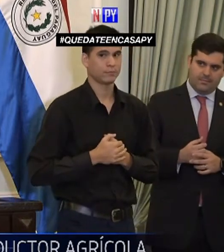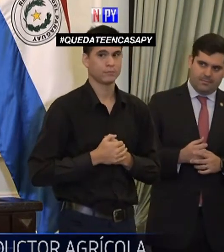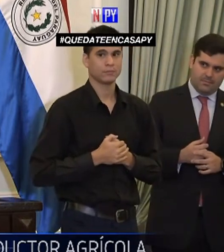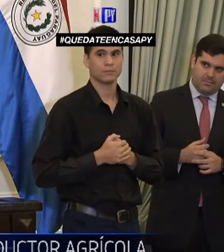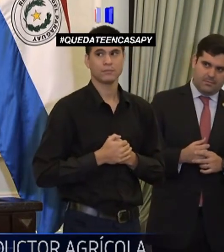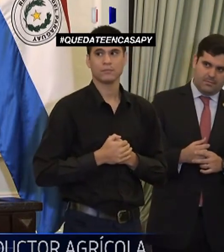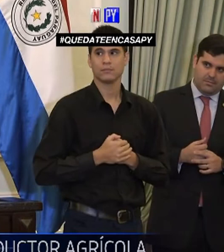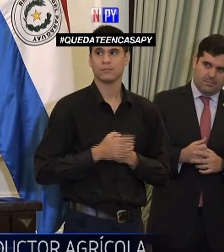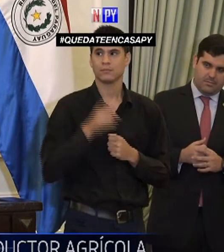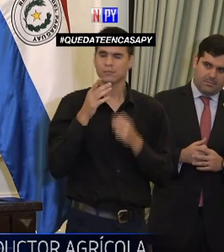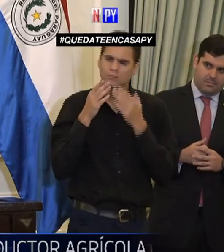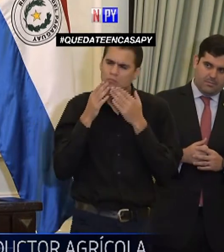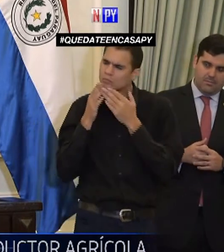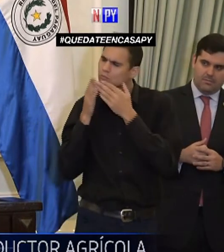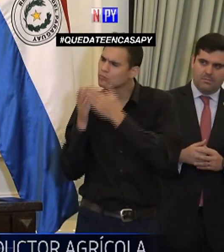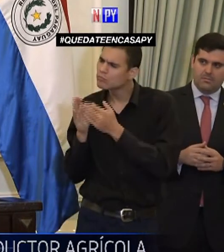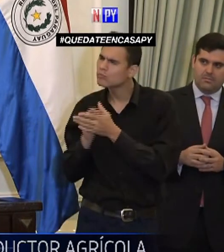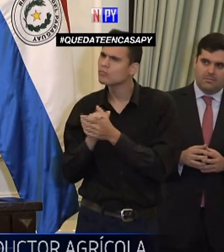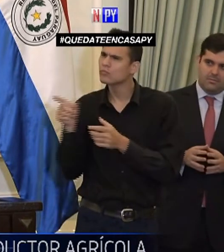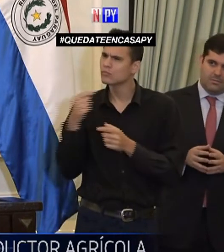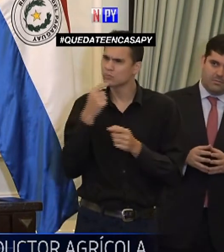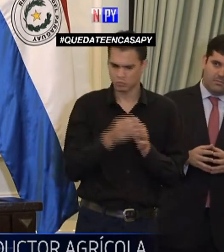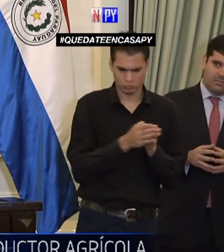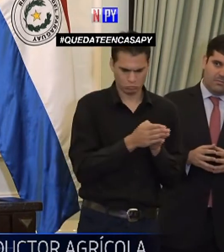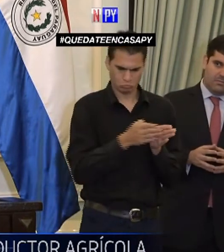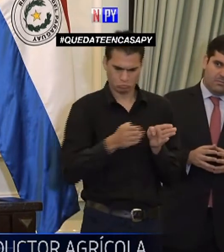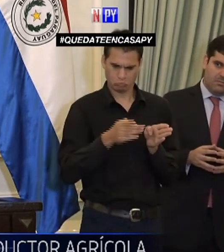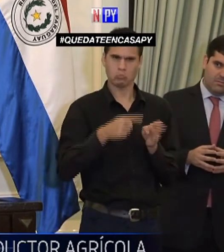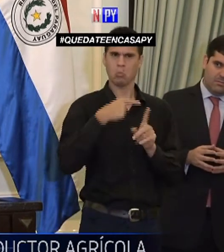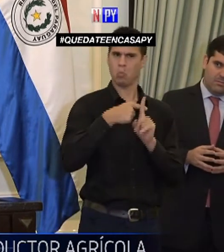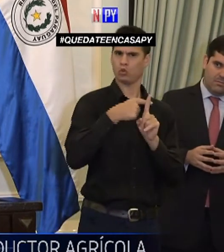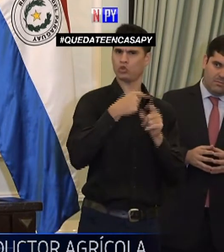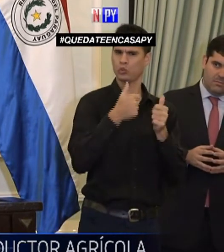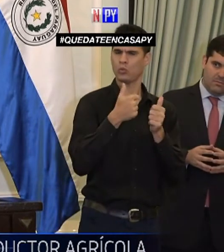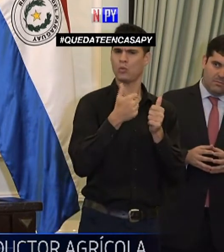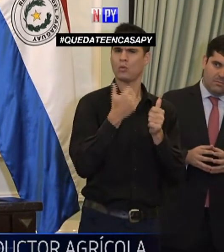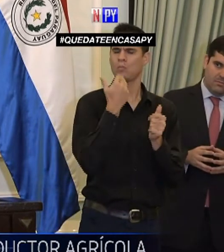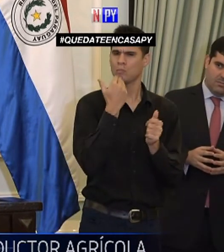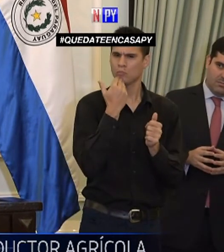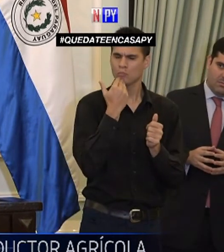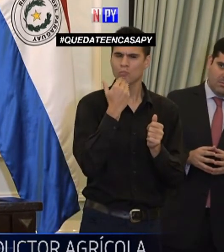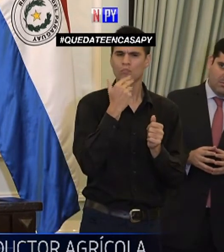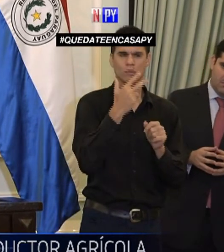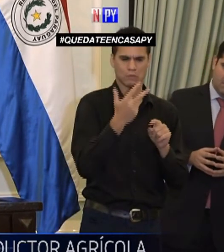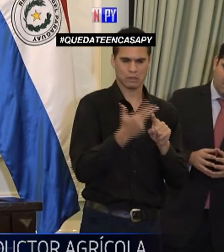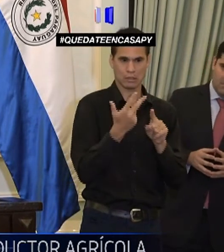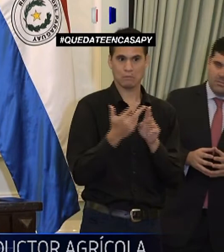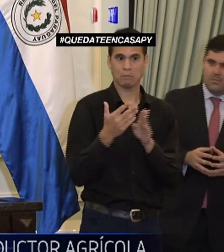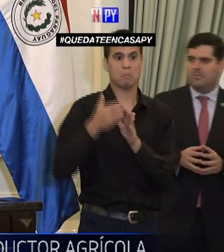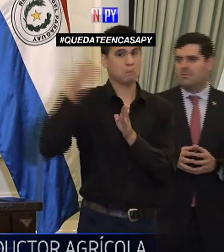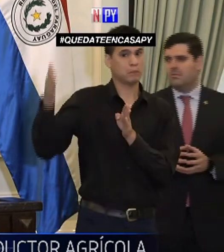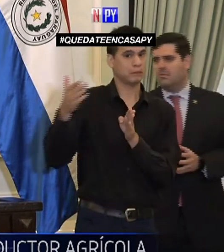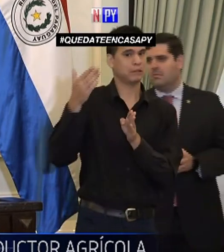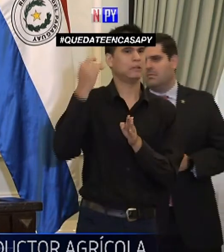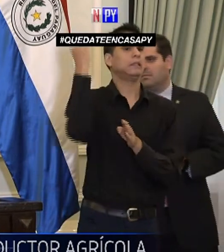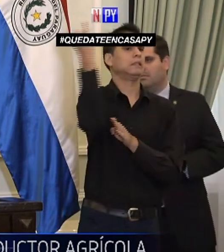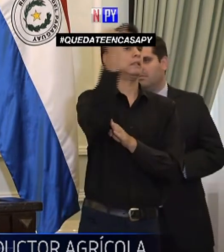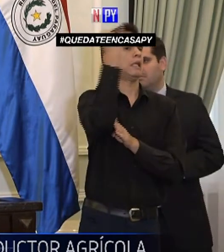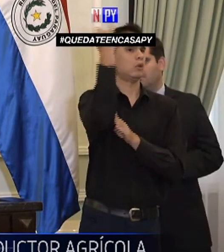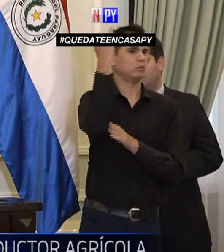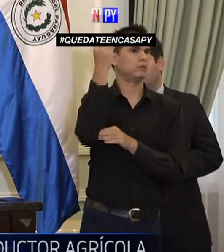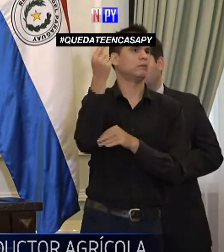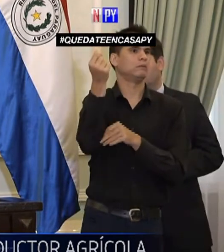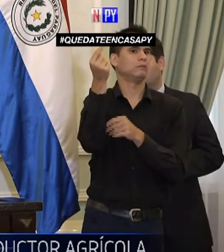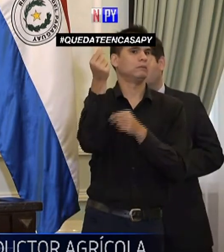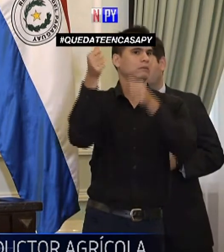Yo tengo una pregunta, estaban hablando de que este primer trimestre el cierre ha sido positivo. ¿Cómo va a ser el cierre en el próximo trimestre, teniendo en cuenta que en los mercados internacionales se están cayendo tanto los